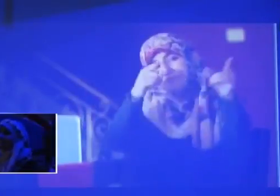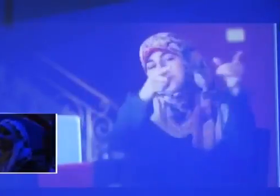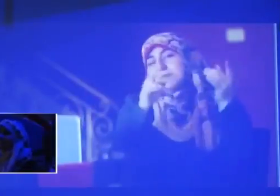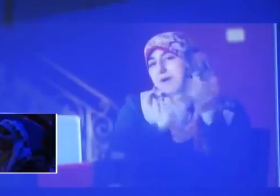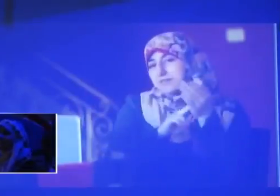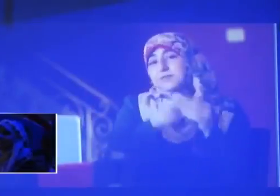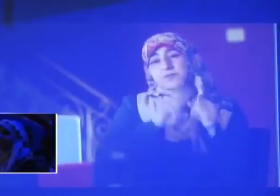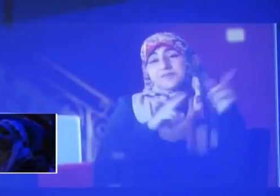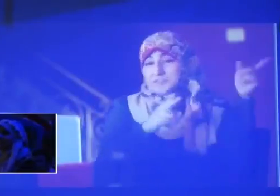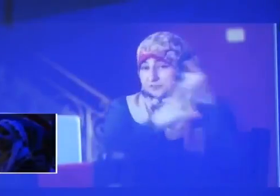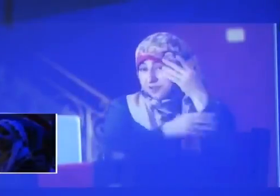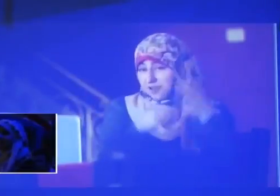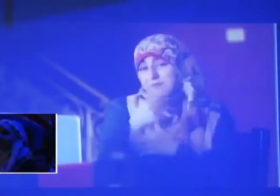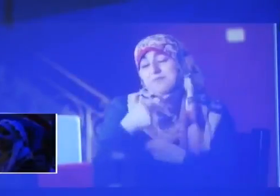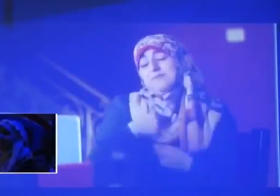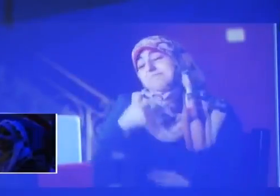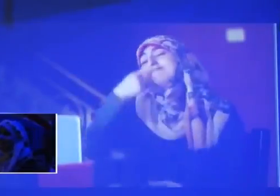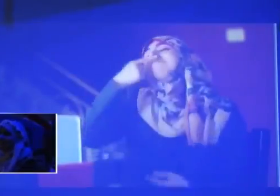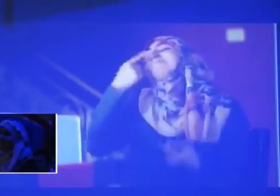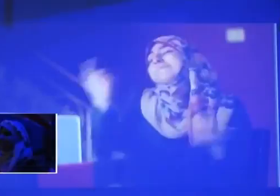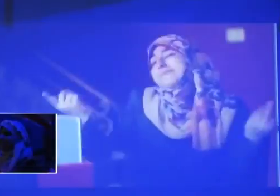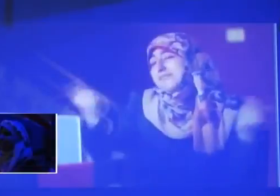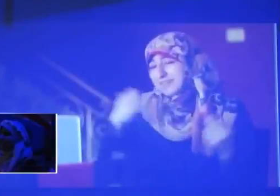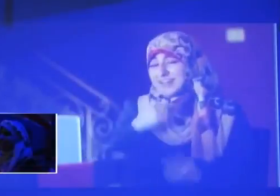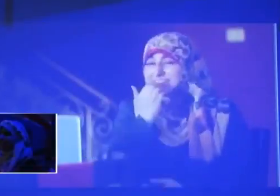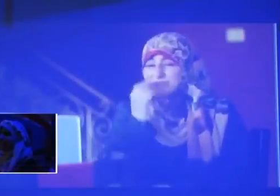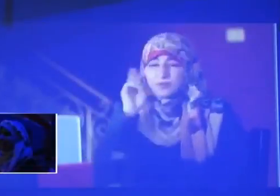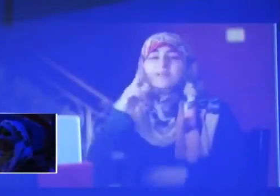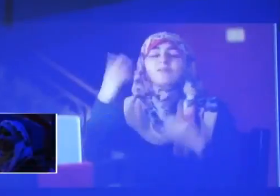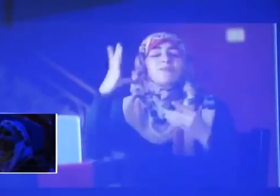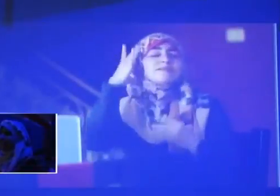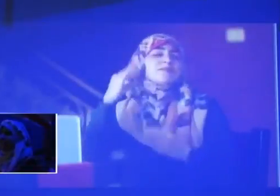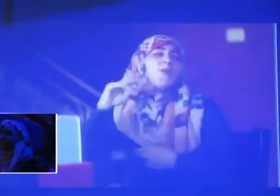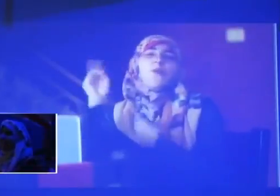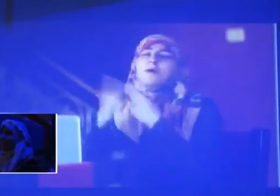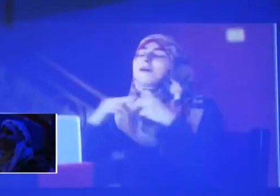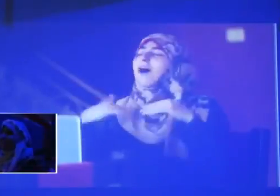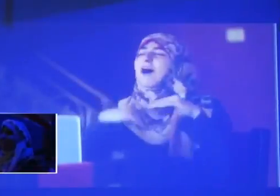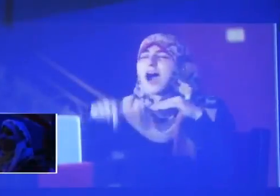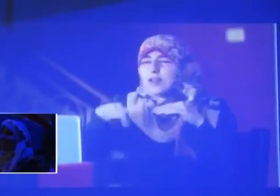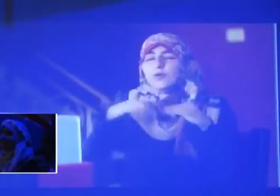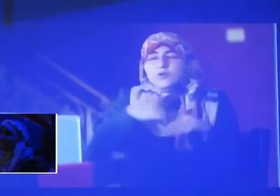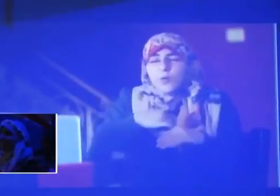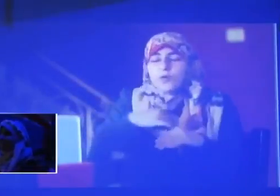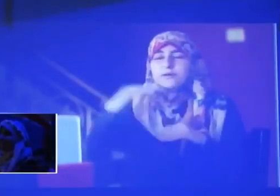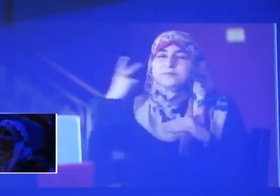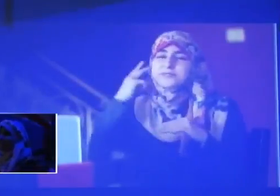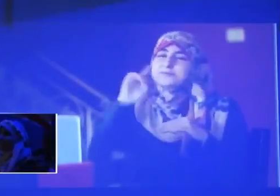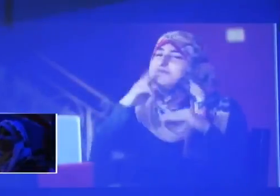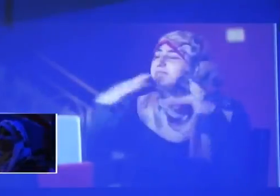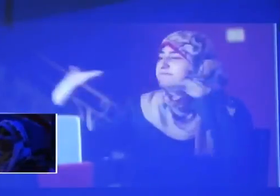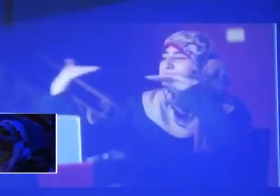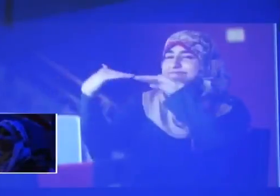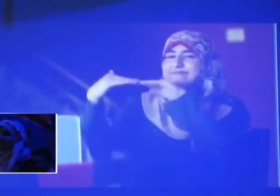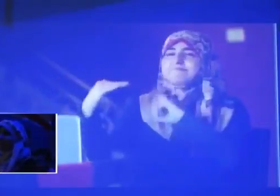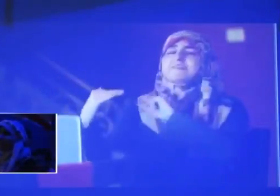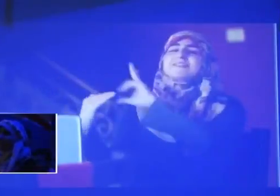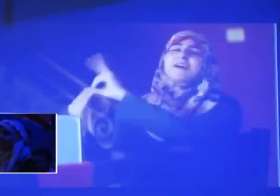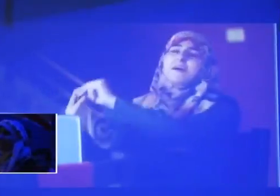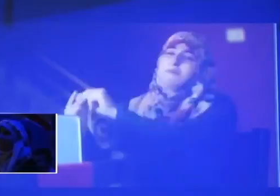قدمت لي كل إشي. مبسوطة وبفتخر مش خجلانة إني أنا صم، وبفتخر لهذا الإشي إنه إحنا